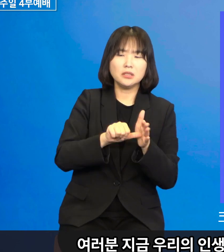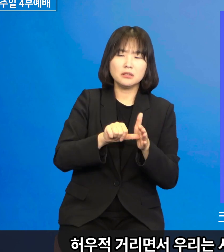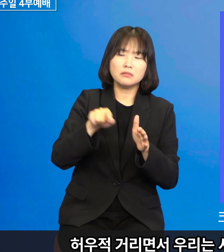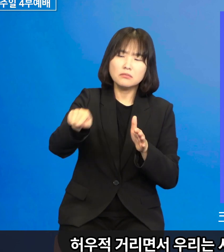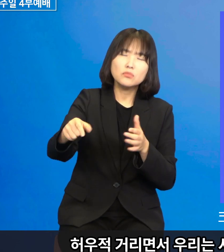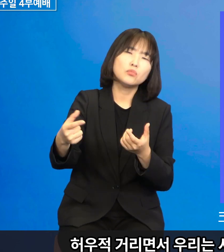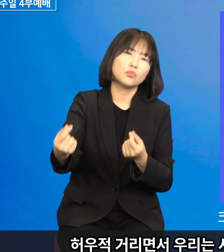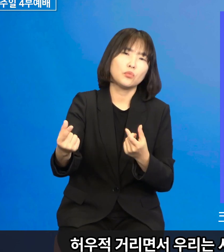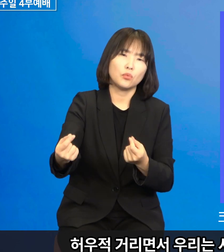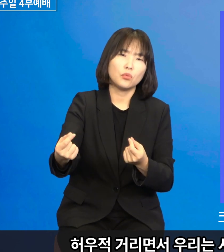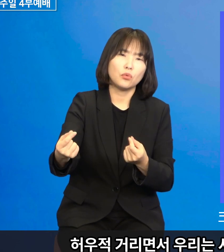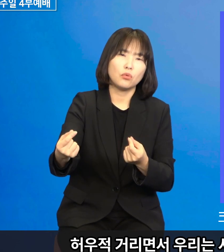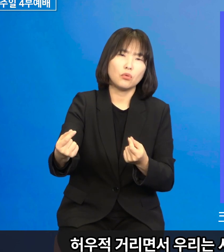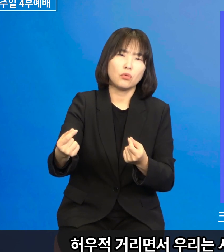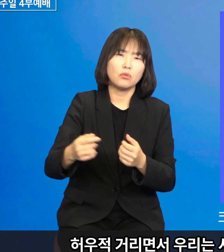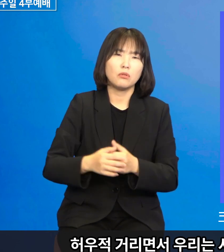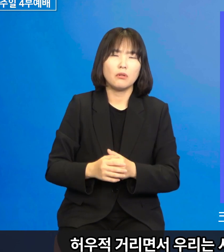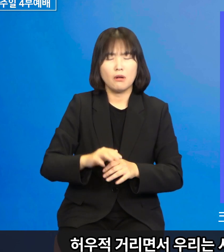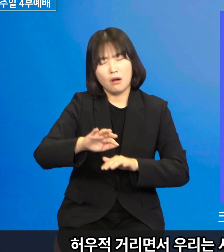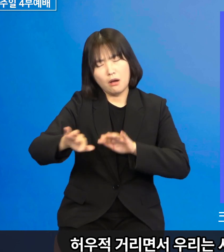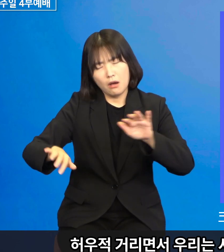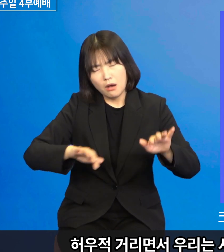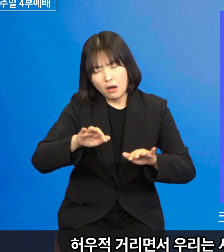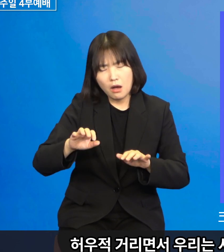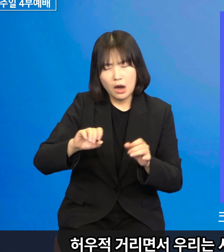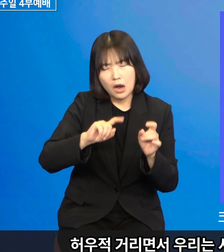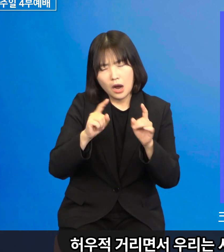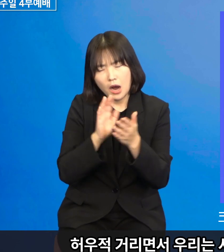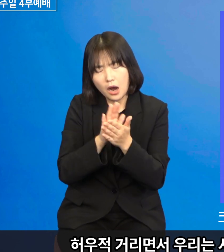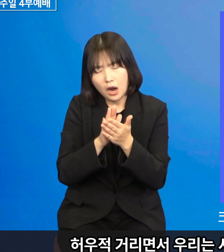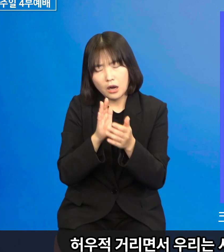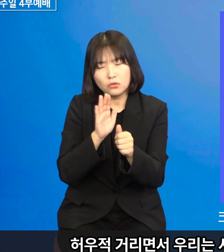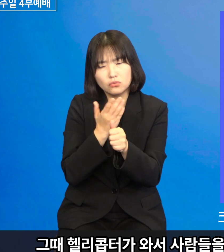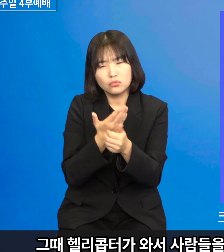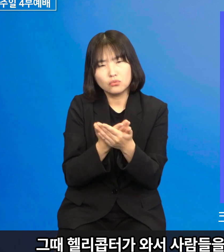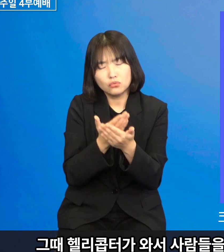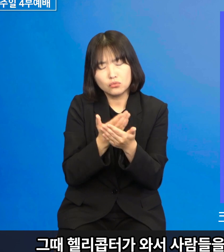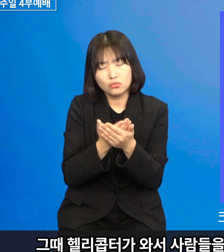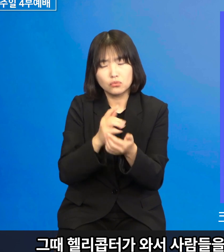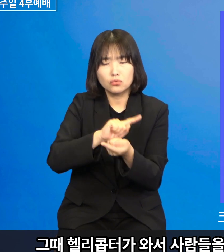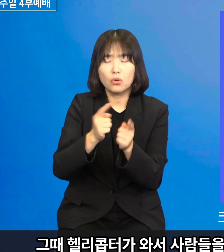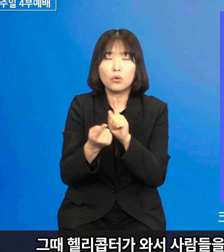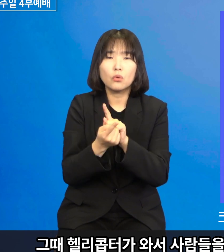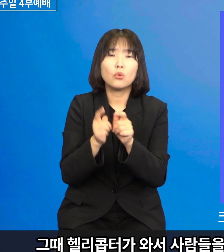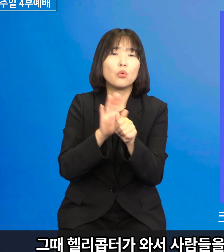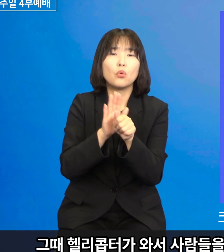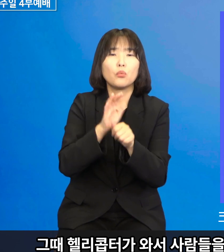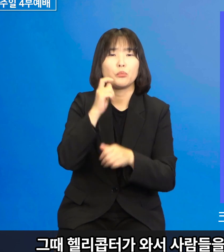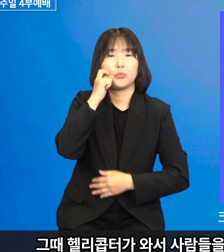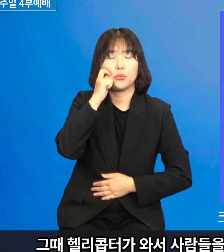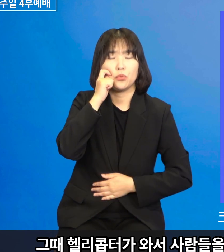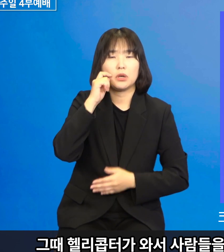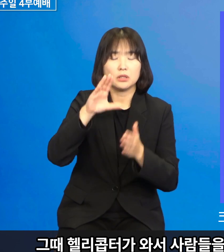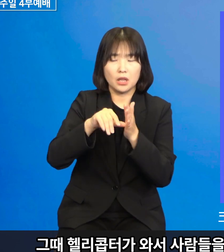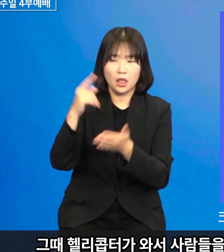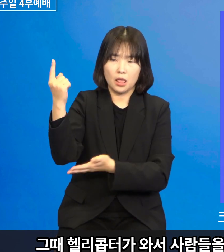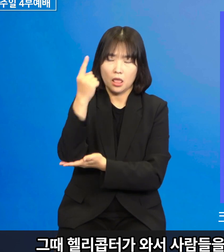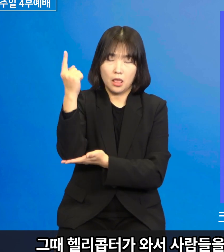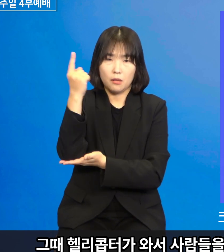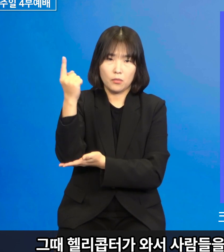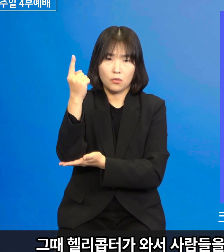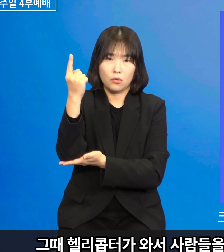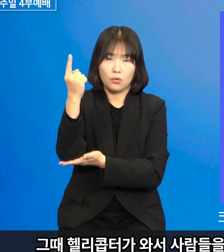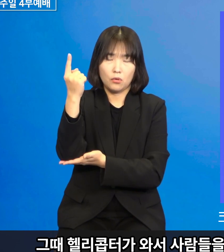거예요. 허우적거리면서 우리는 서로를 살려줄 수가 없는 거예요. 그때 헬리콥터가 와서 사람들을